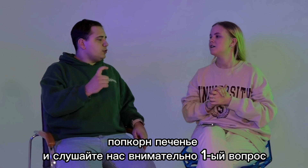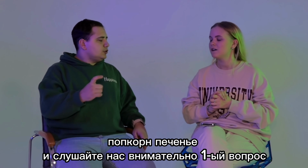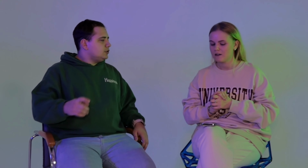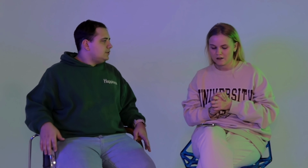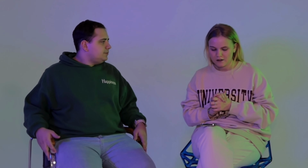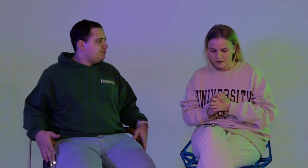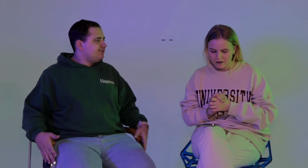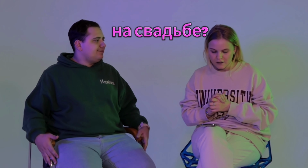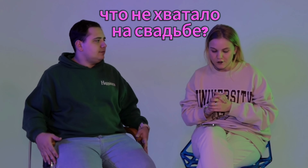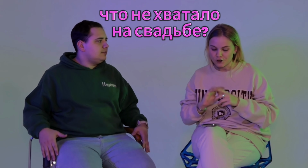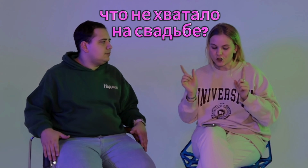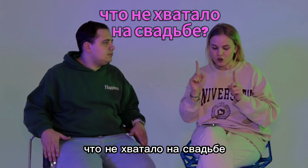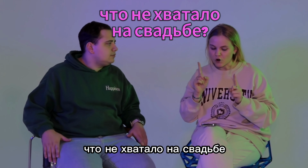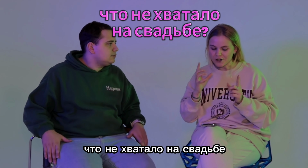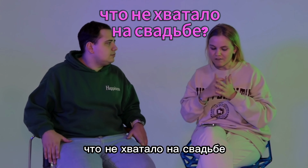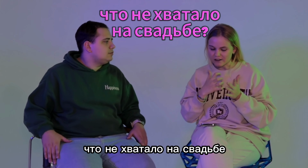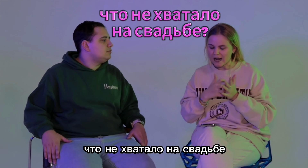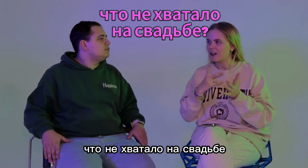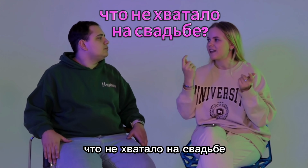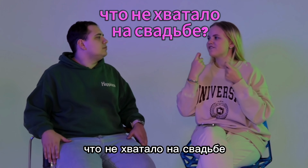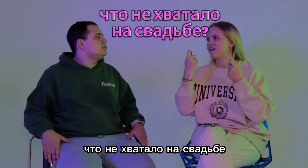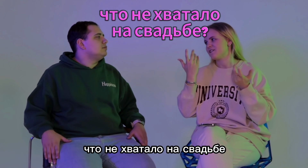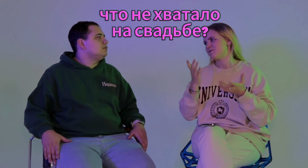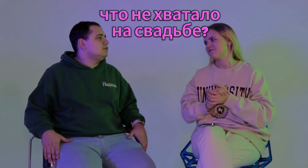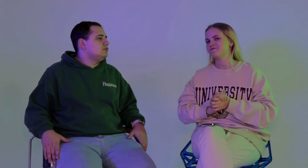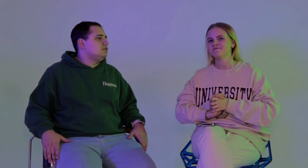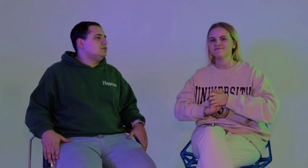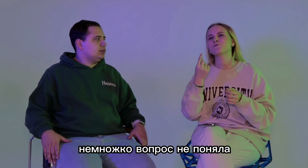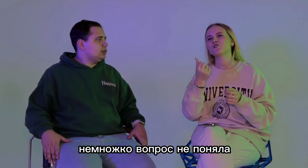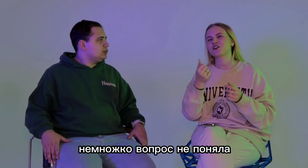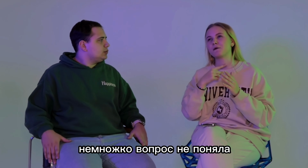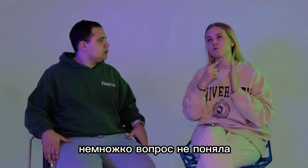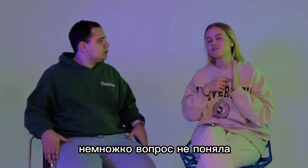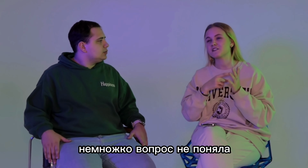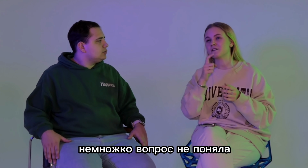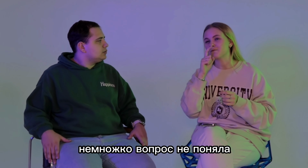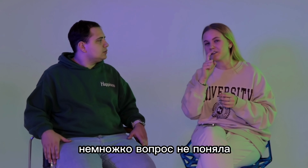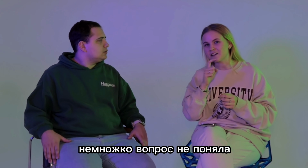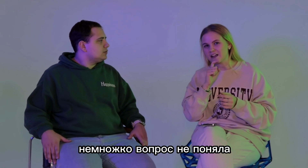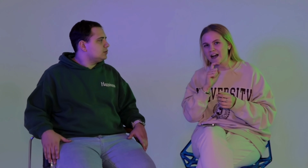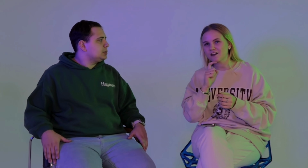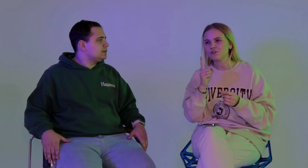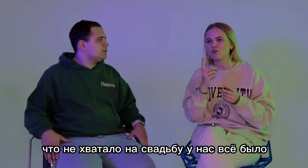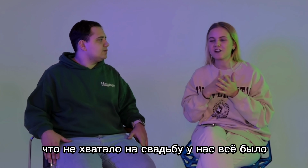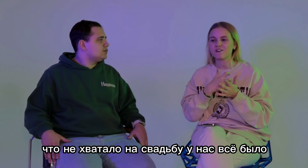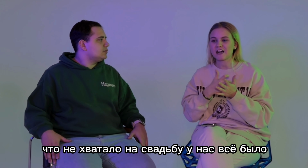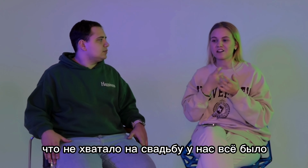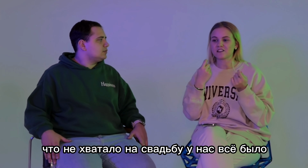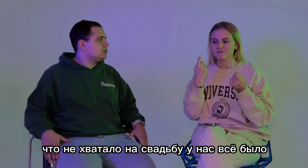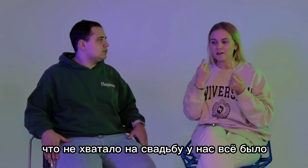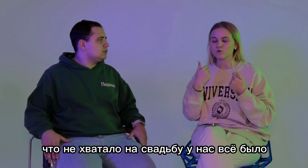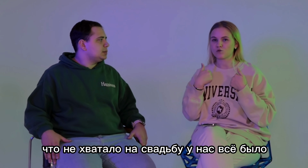вопрос. Что не хватало на свадьбе? Немножко вопросов не поняла. Что не хватало на свадьбу? У